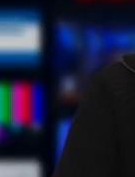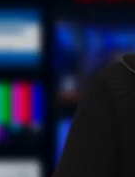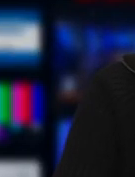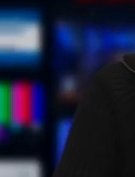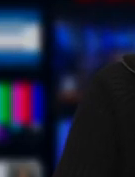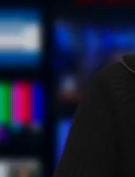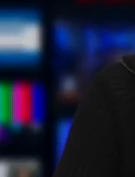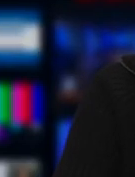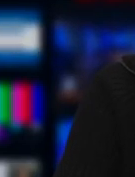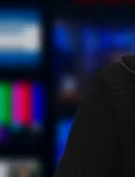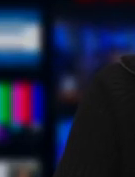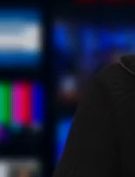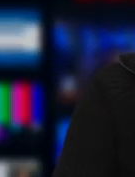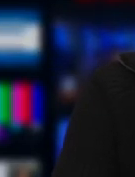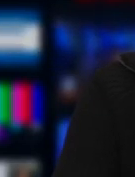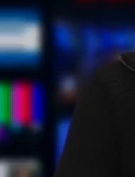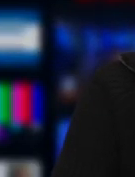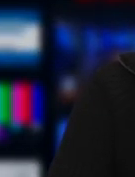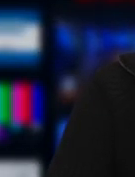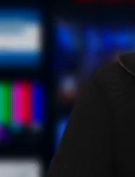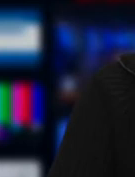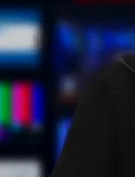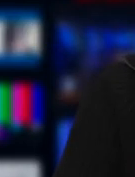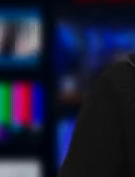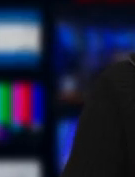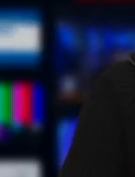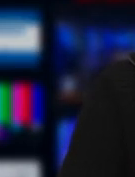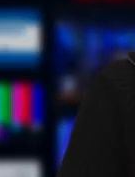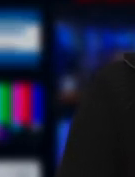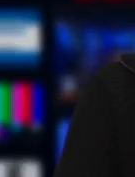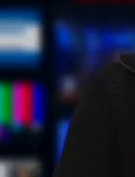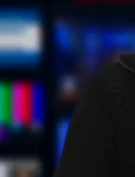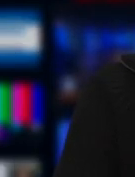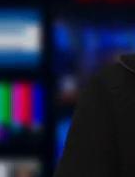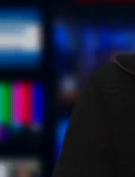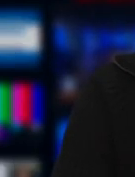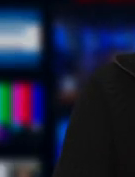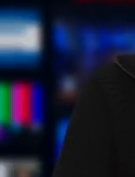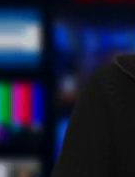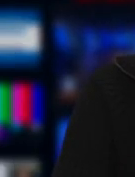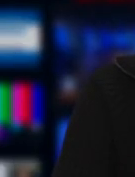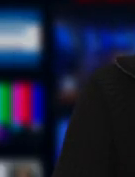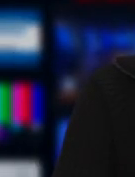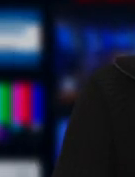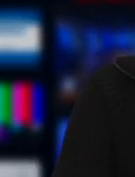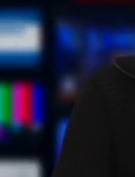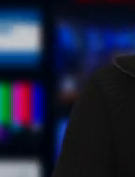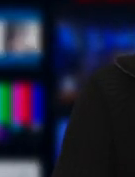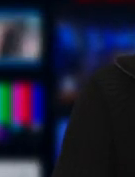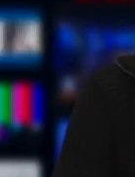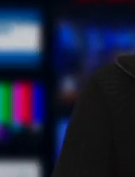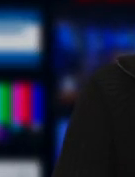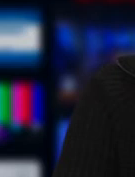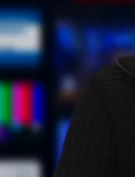questo periodo di difficoltà non si è mai veramente fermata addirittura lo streaming stesso della musica quindi